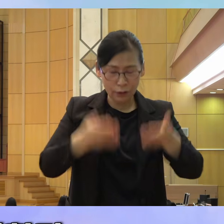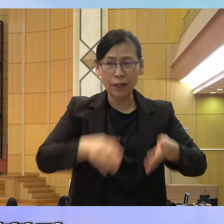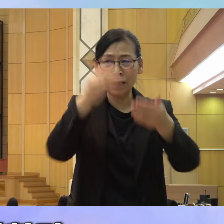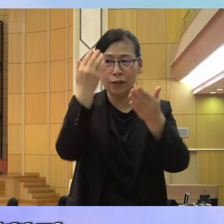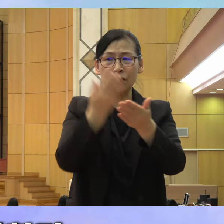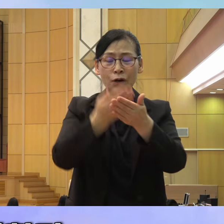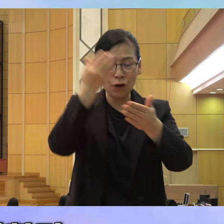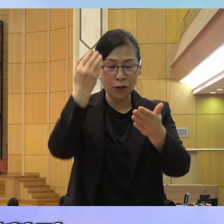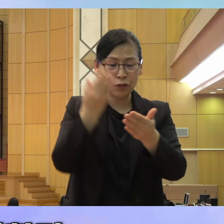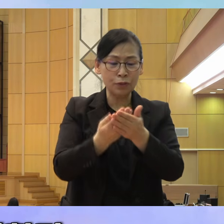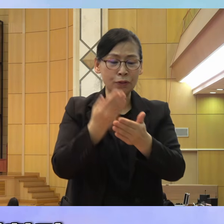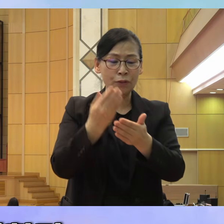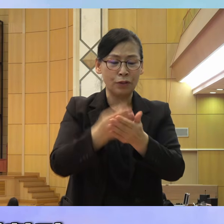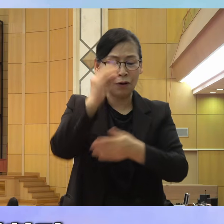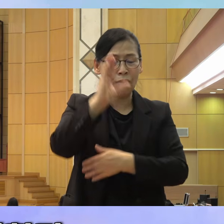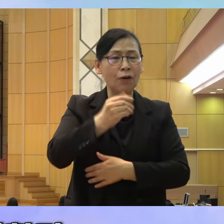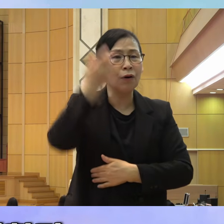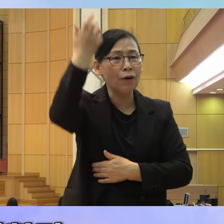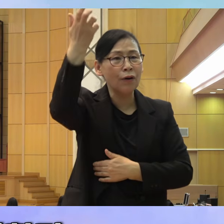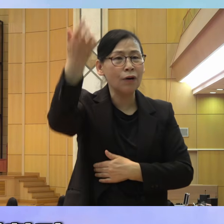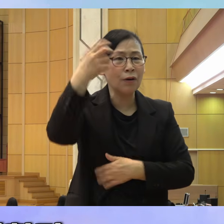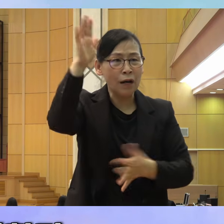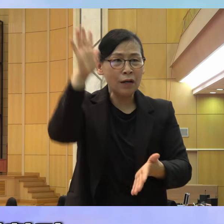오늘도 내려 줍소서.